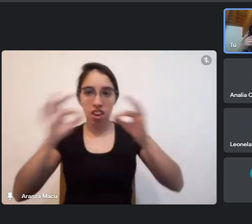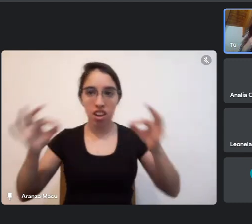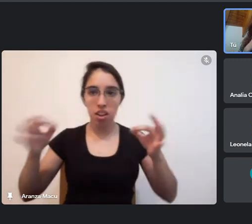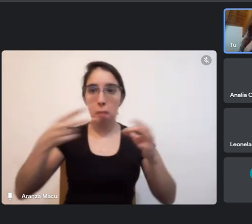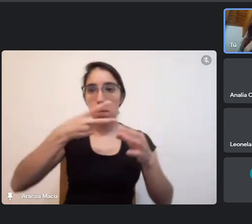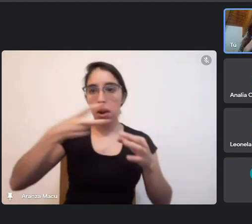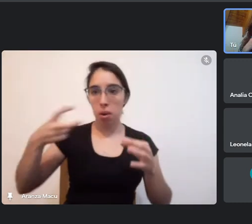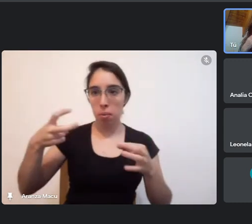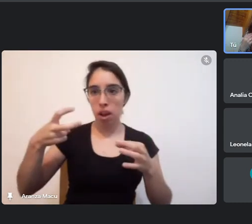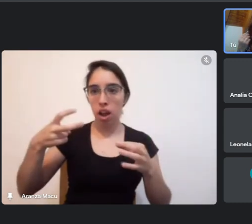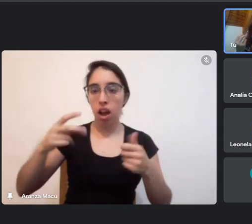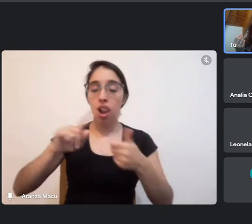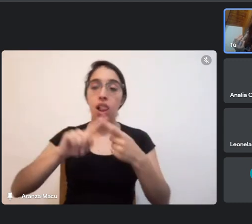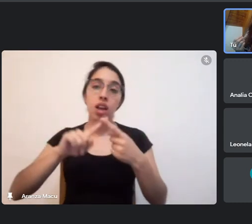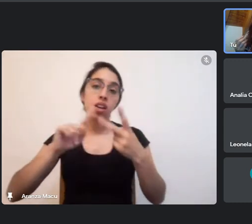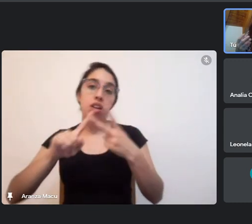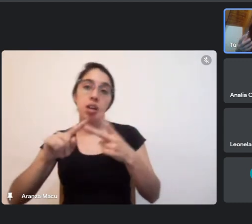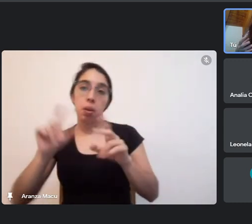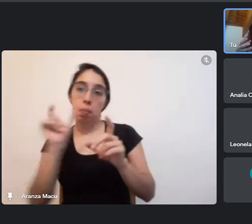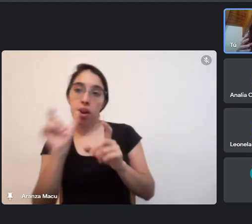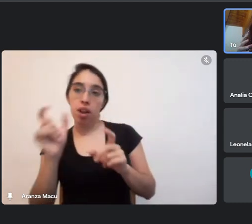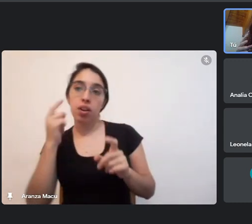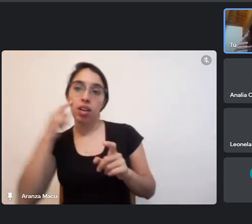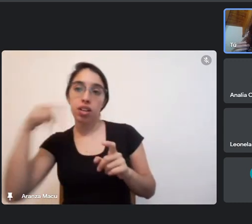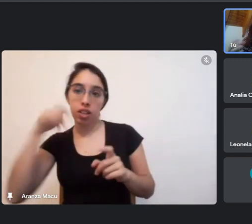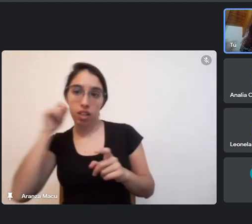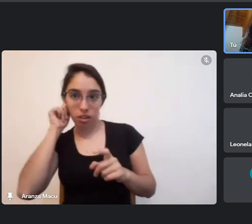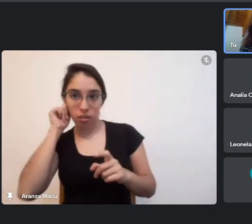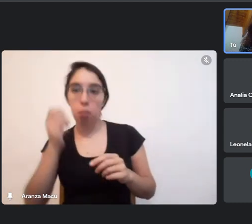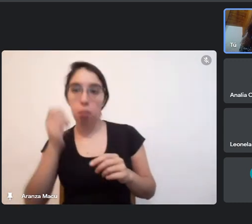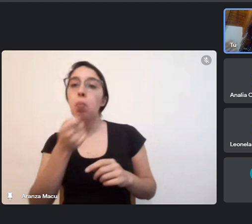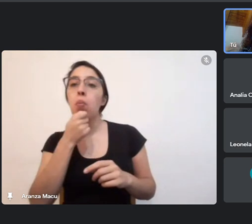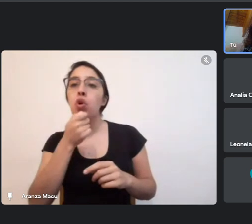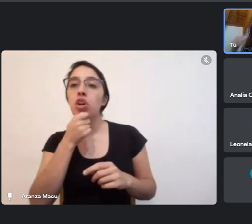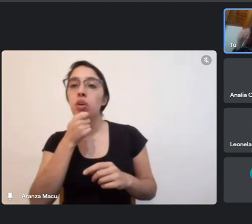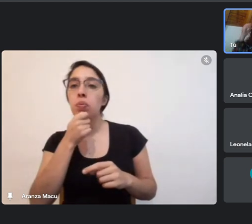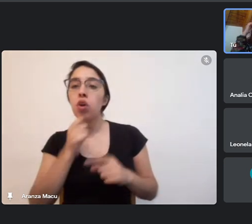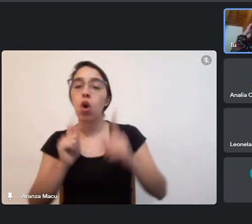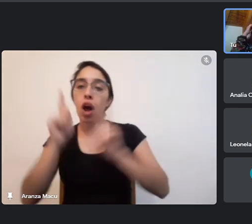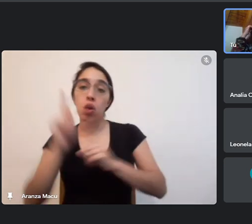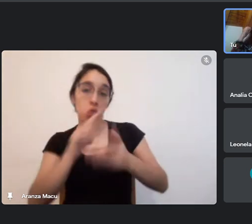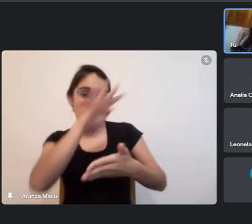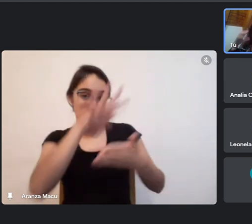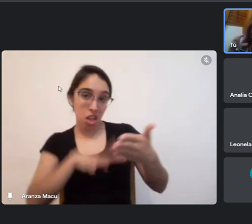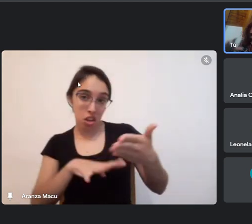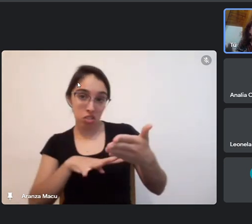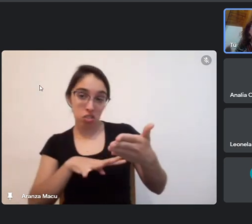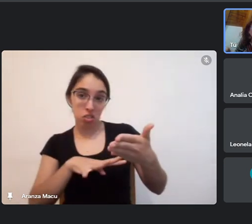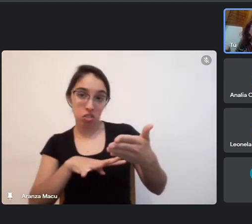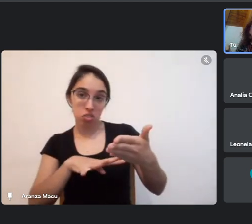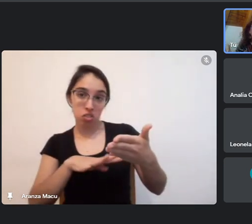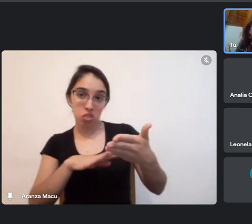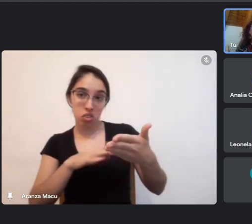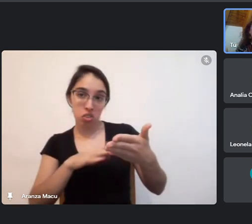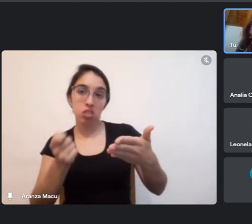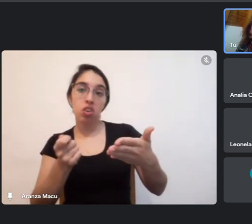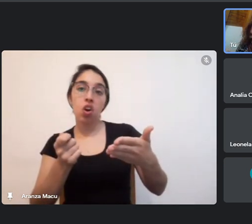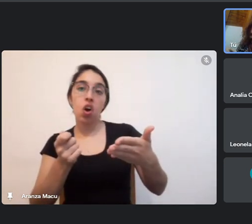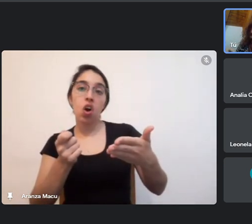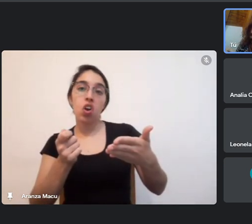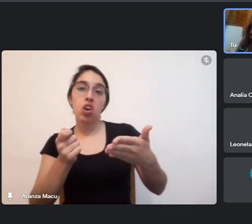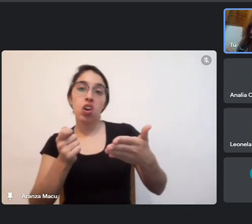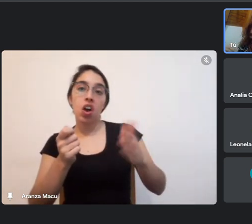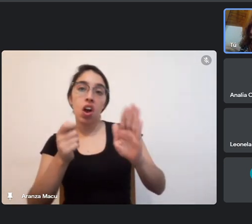ING. Por ejemplo, hay algunos textos que vamos a ver nosotros que son descriptivos, ¿sí?